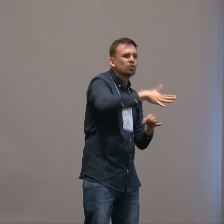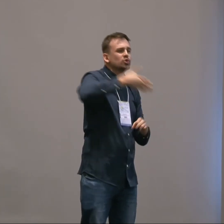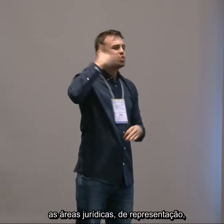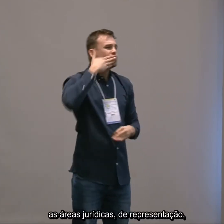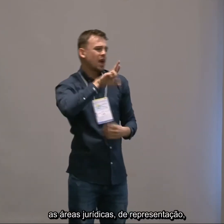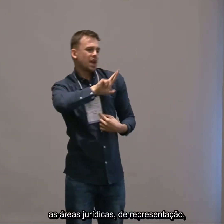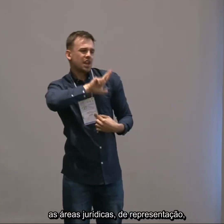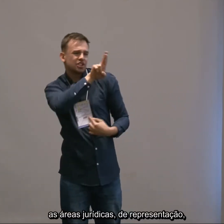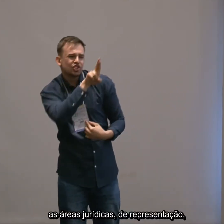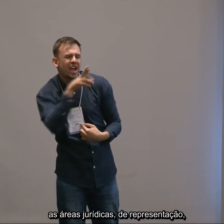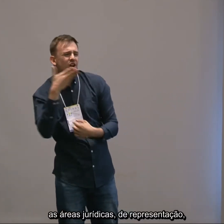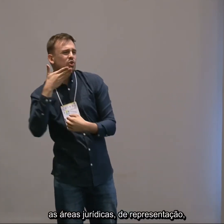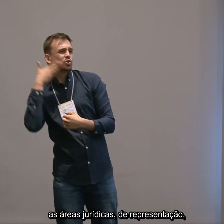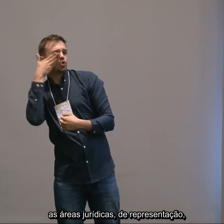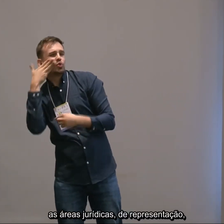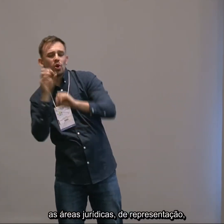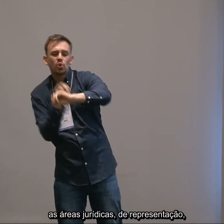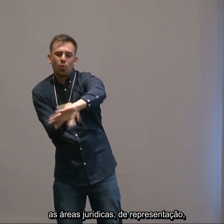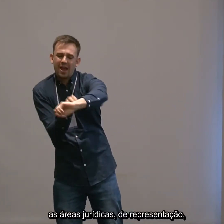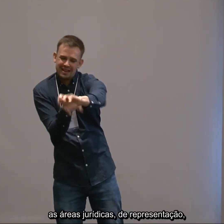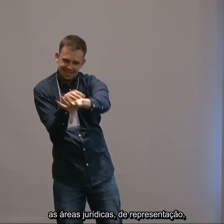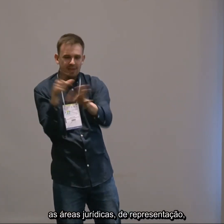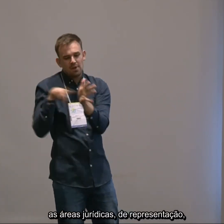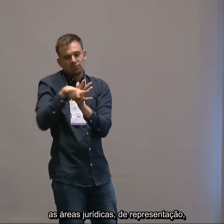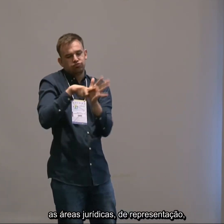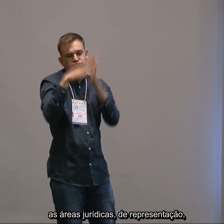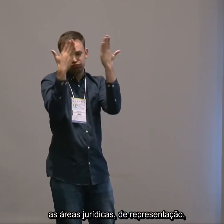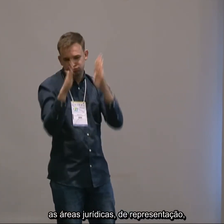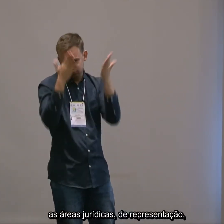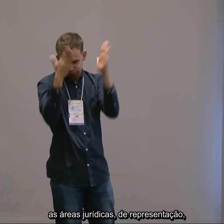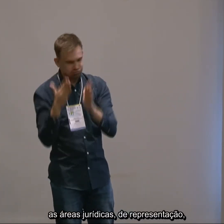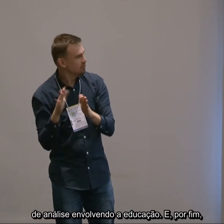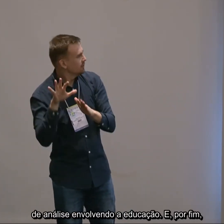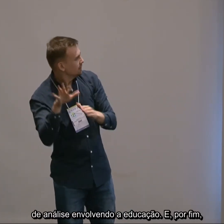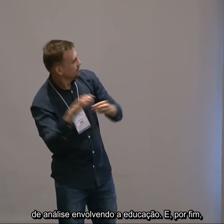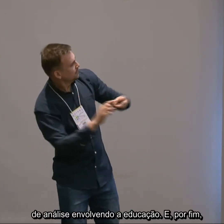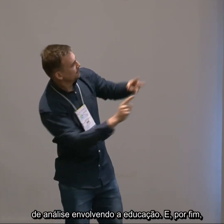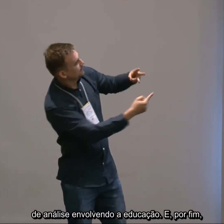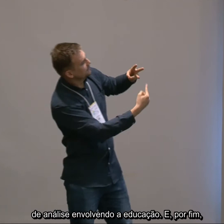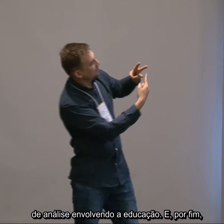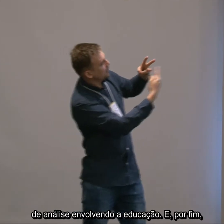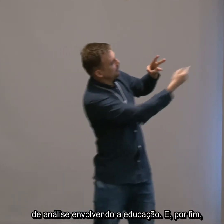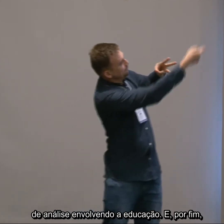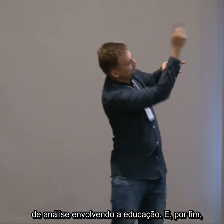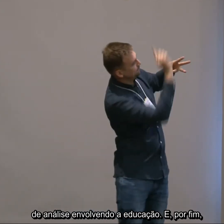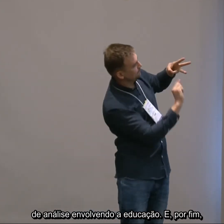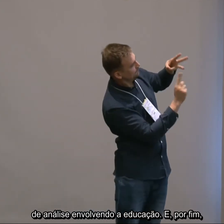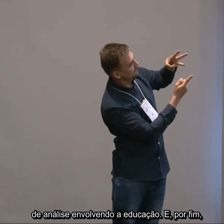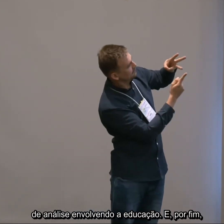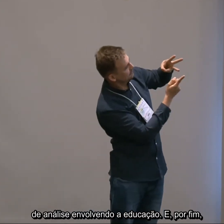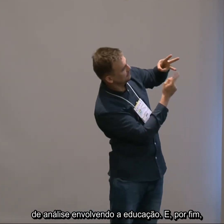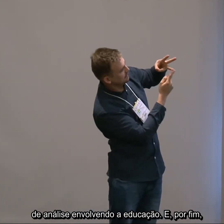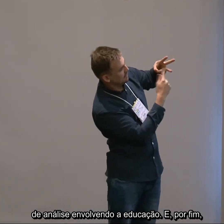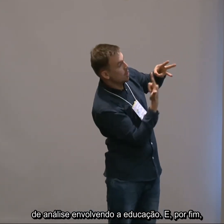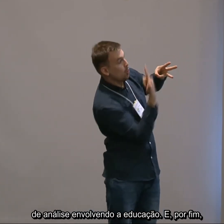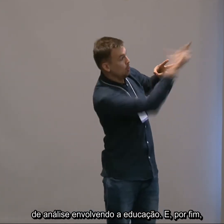as áreas jurídicas as áreas de representação as áreas de análise envolvendo a educação e por fim